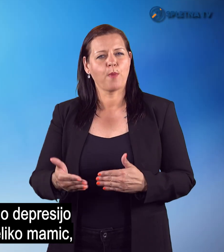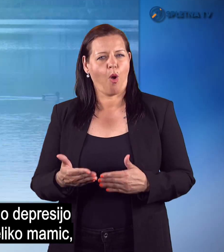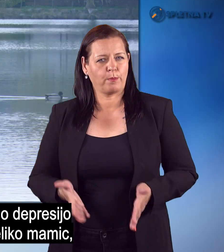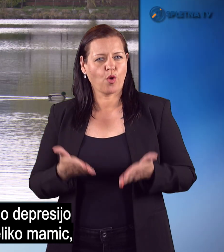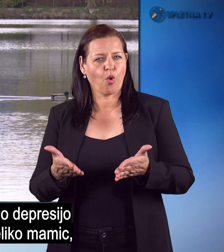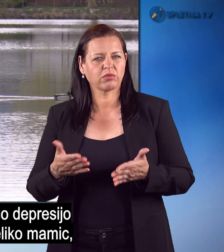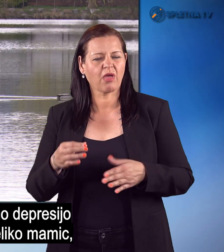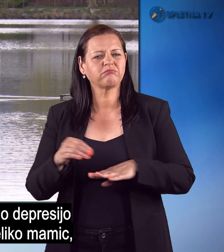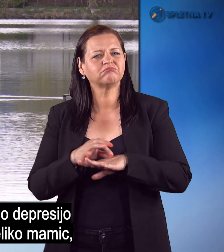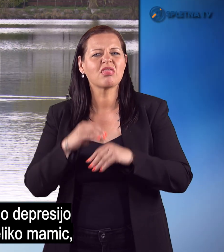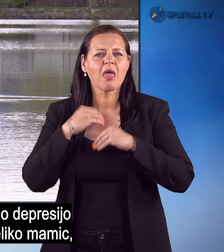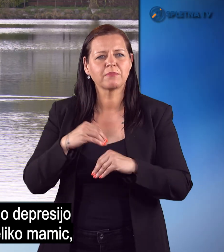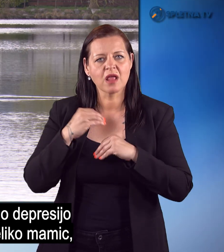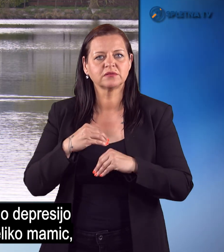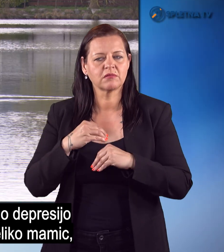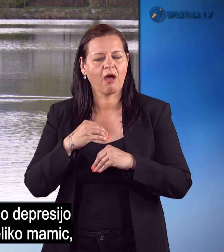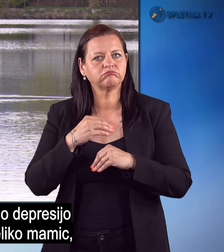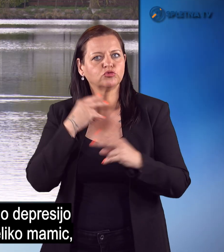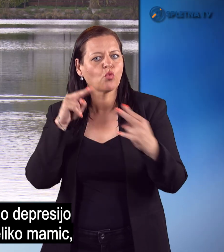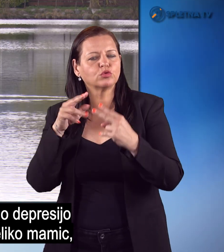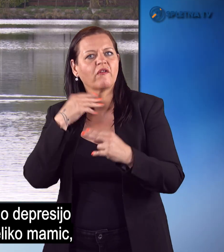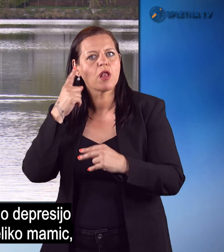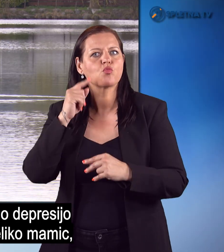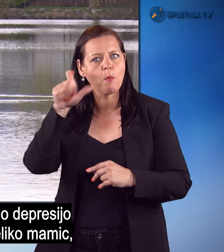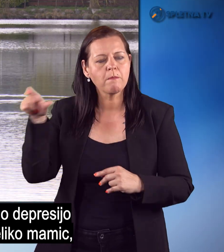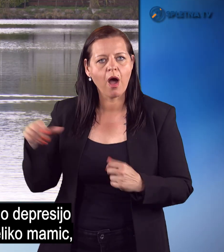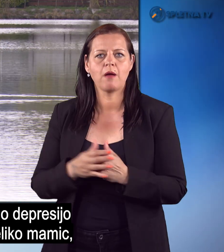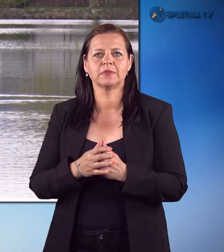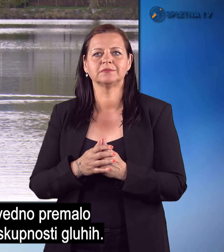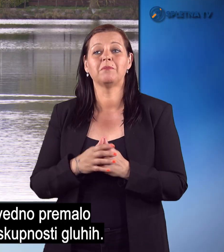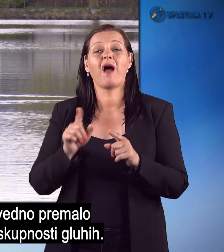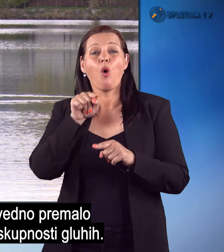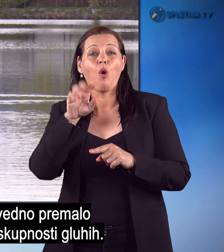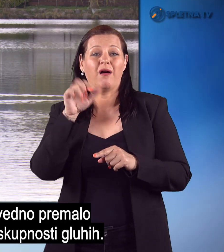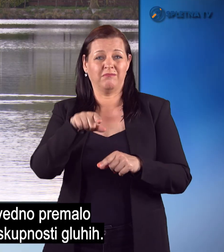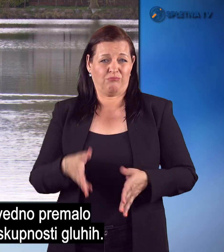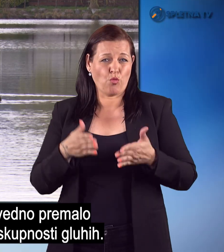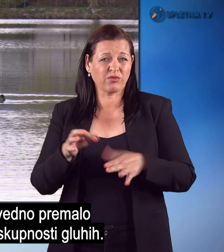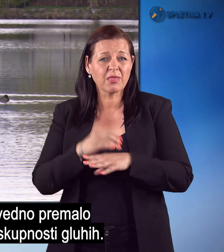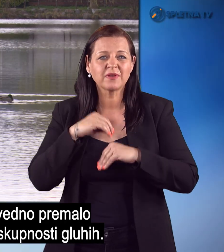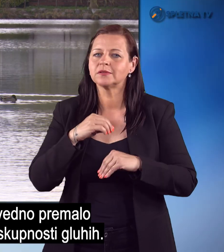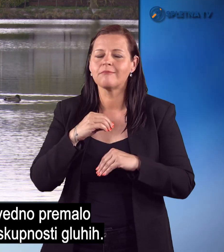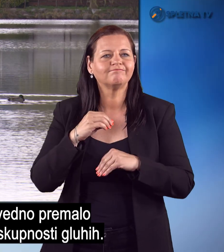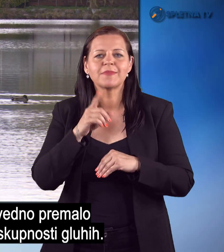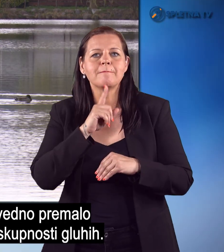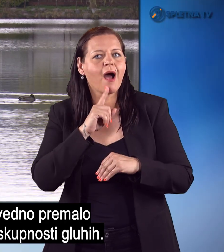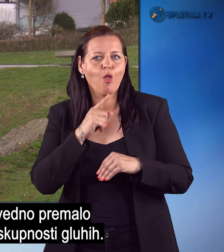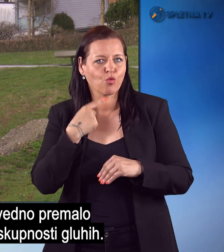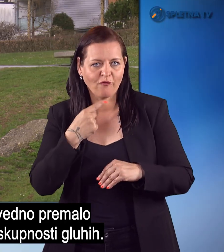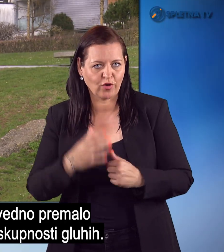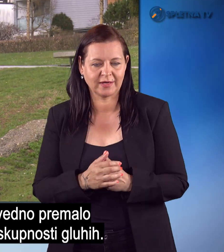poporodno depresijo se sooča veliko mamic, a se o njej še vedno premalo govori, zlasti v skupnosti gluhih.